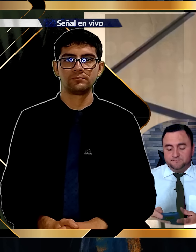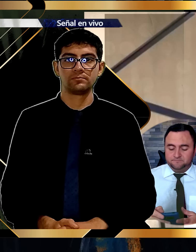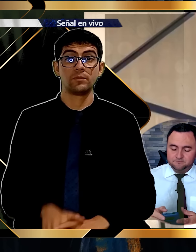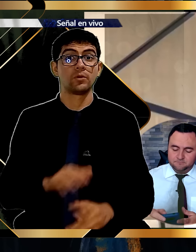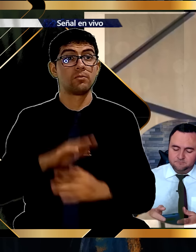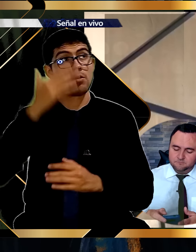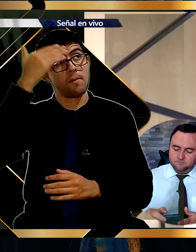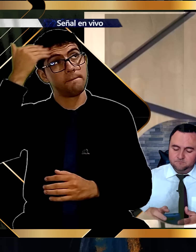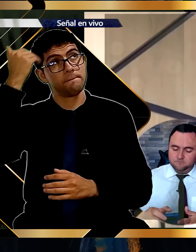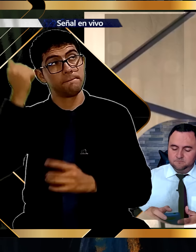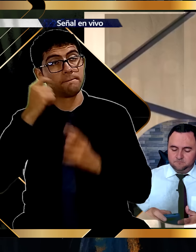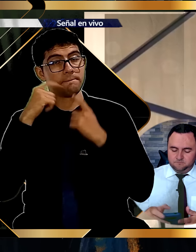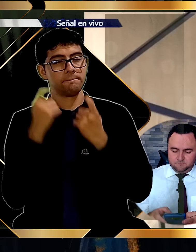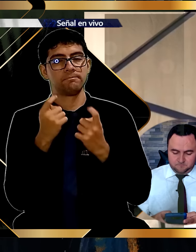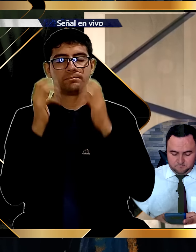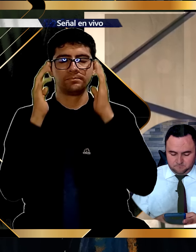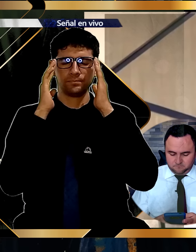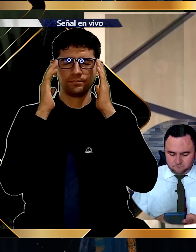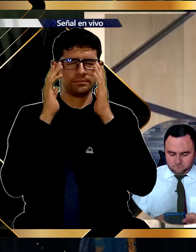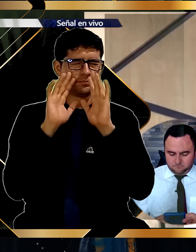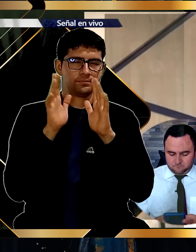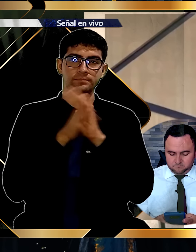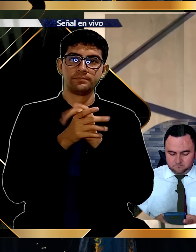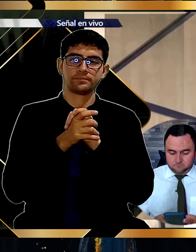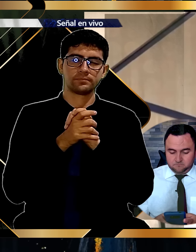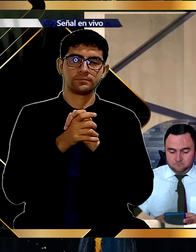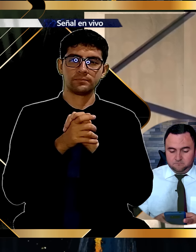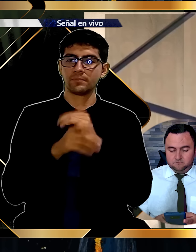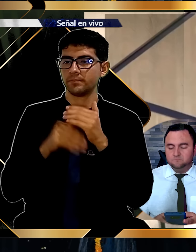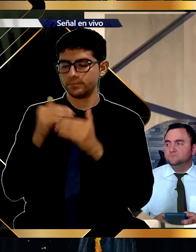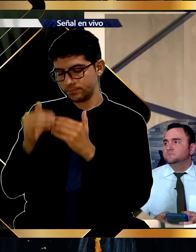pero se trata de que tú nunca vas a ser perfecto, nunca.